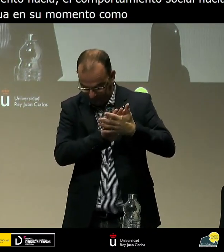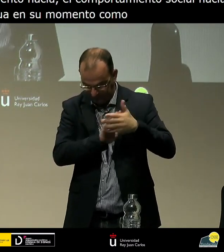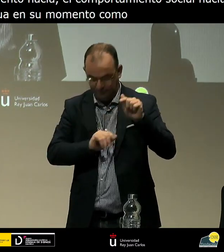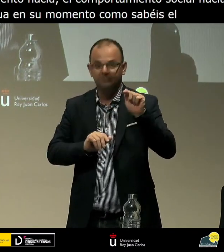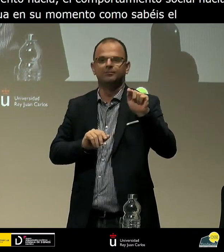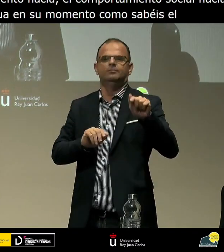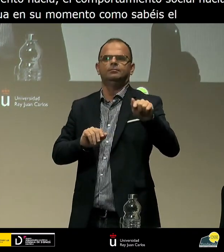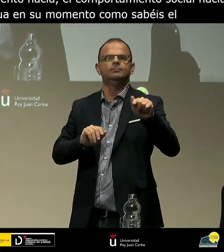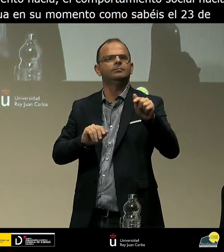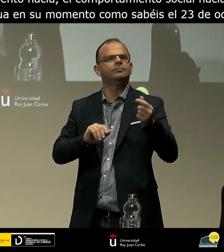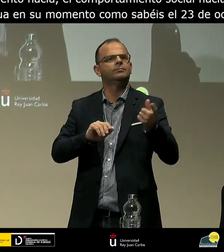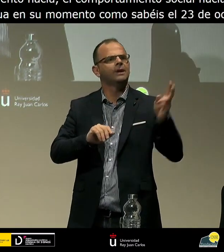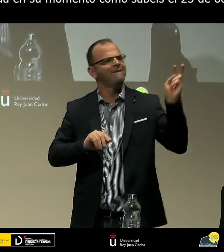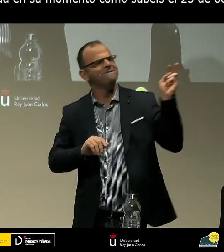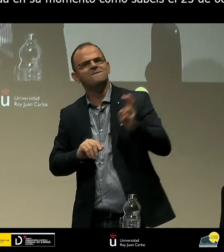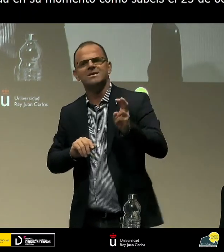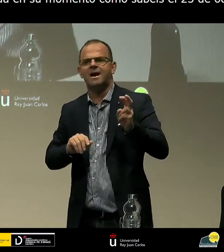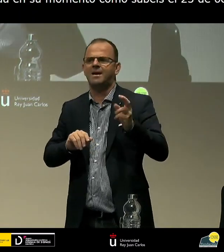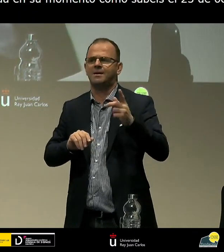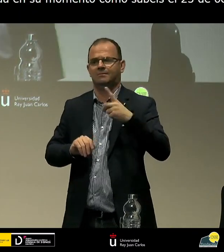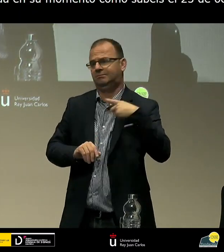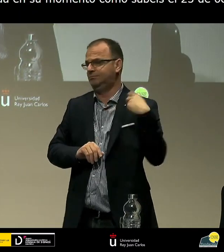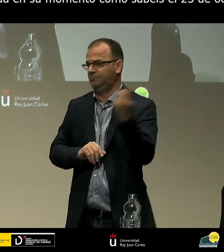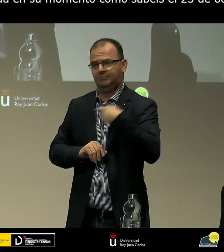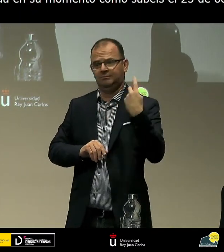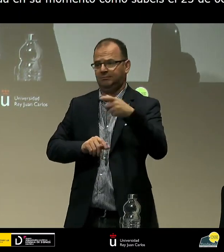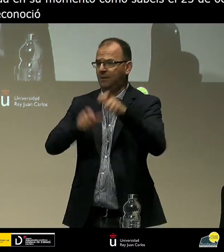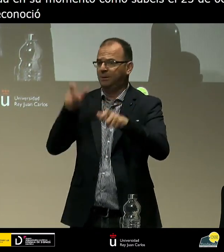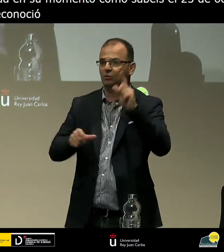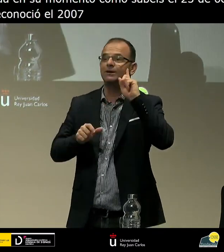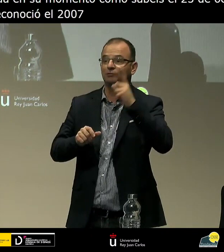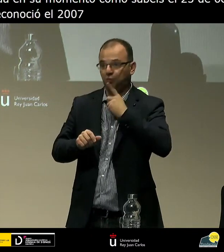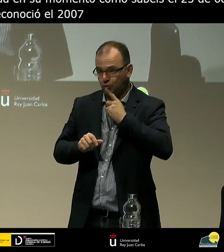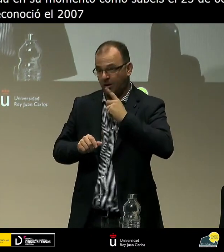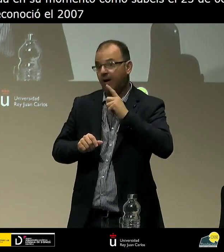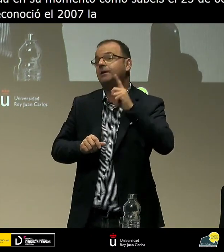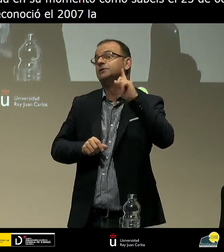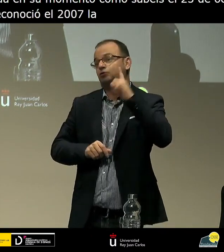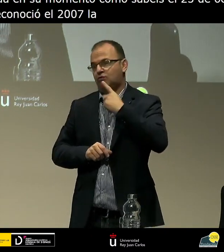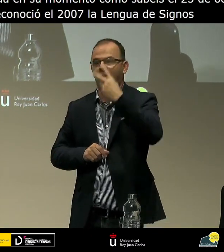reconoció en el año 2007 la lengua de signos,